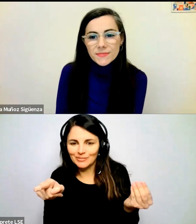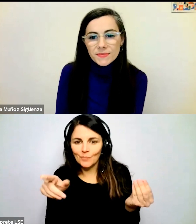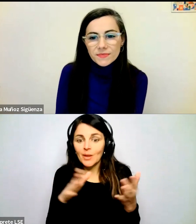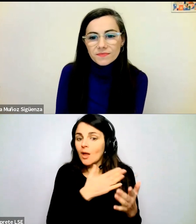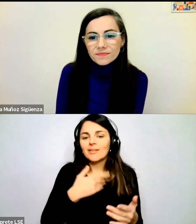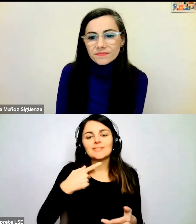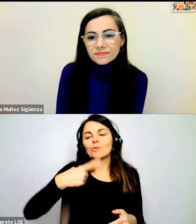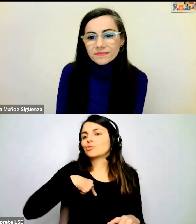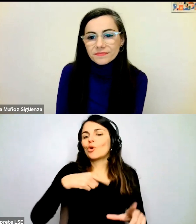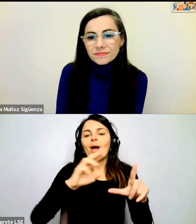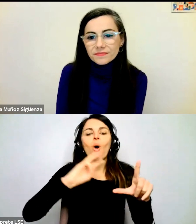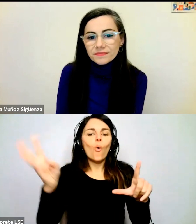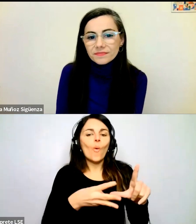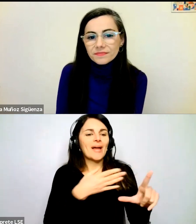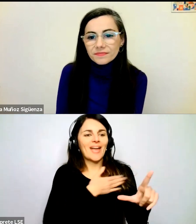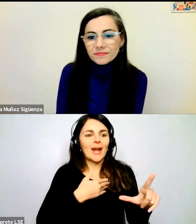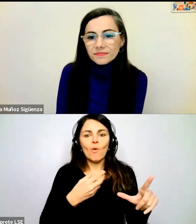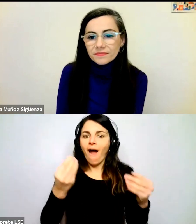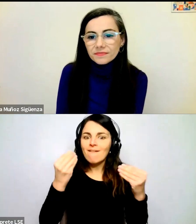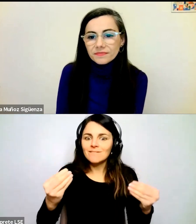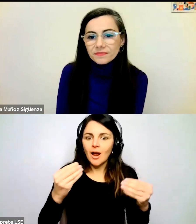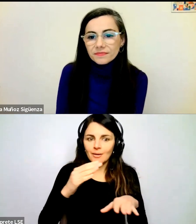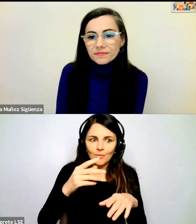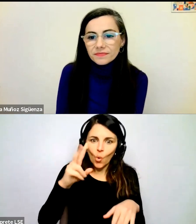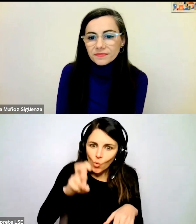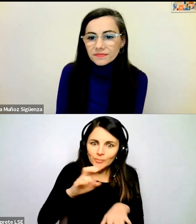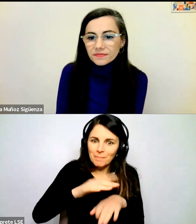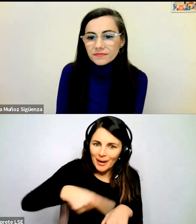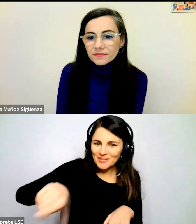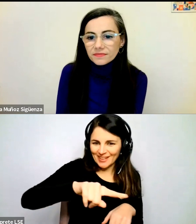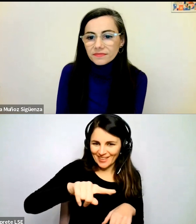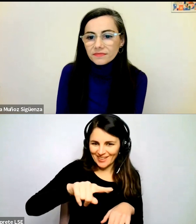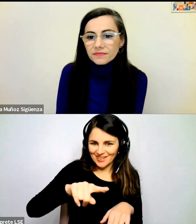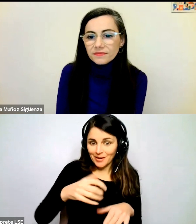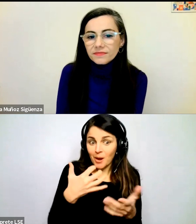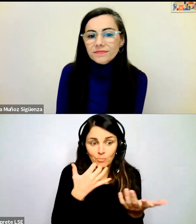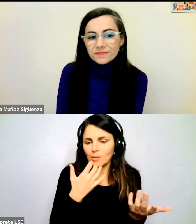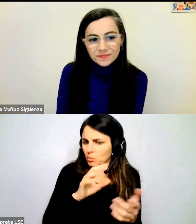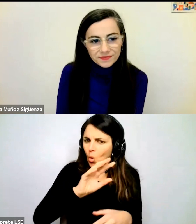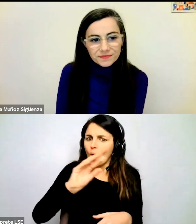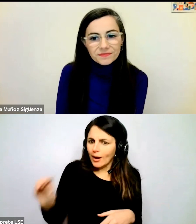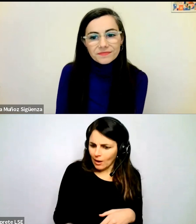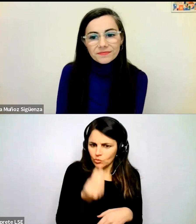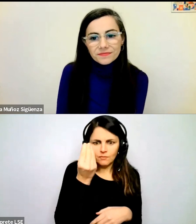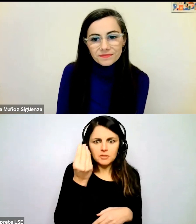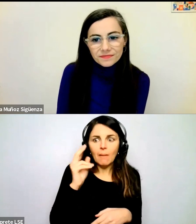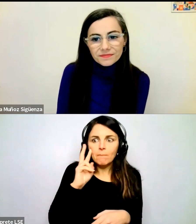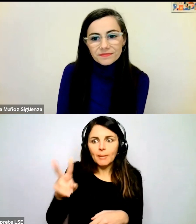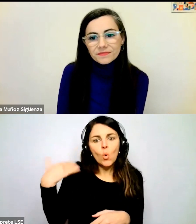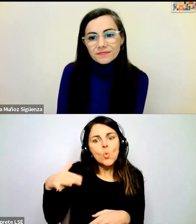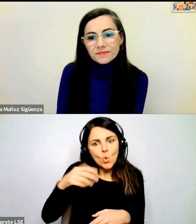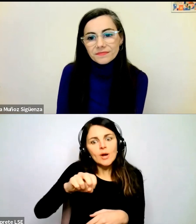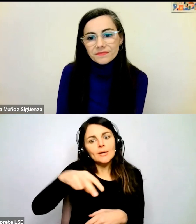ahí abandonado. Entonces, igual que la guía de autodefensa, creemos que ha sido bastante útil para todos y que